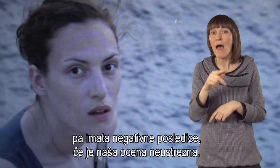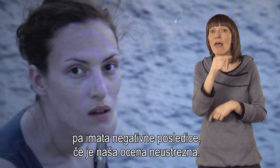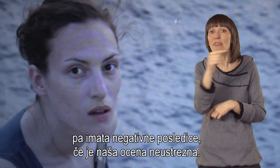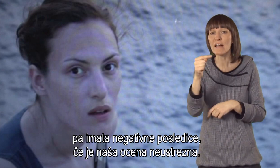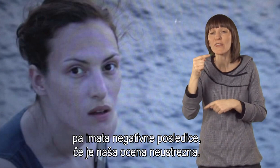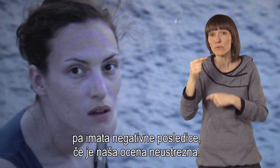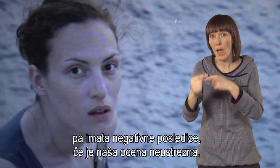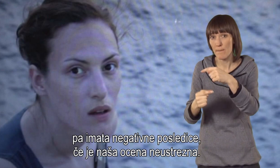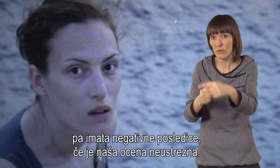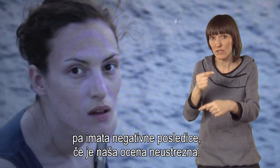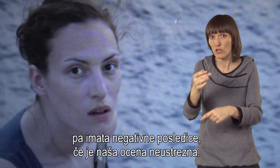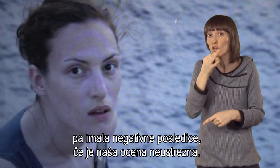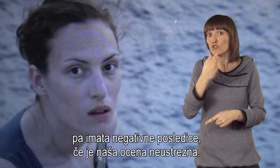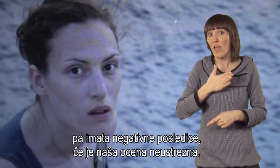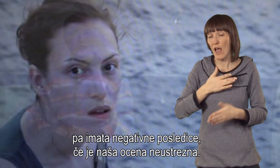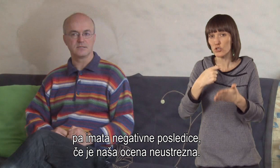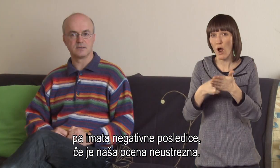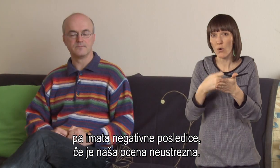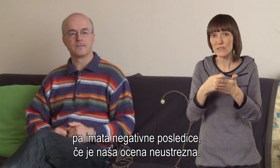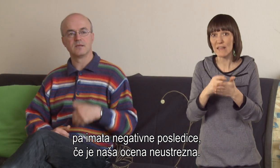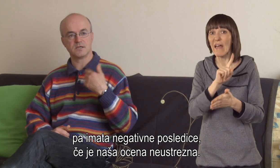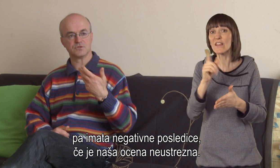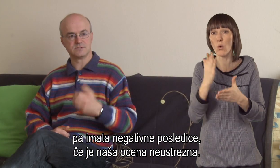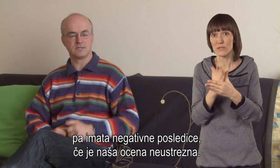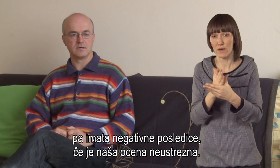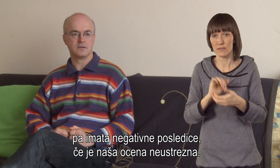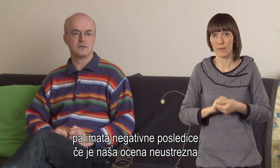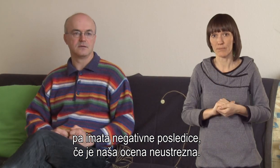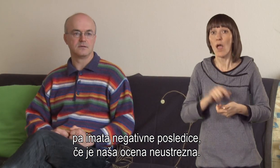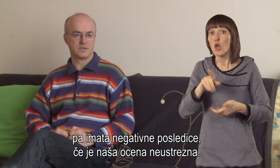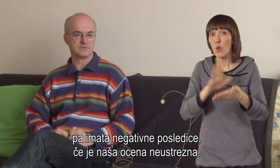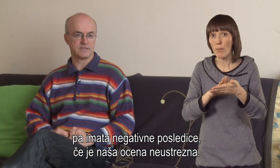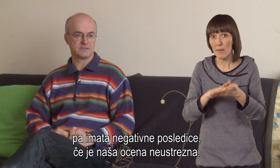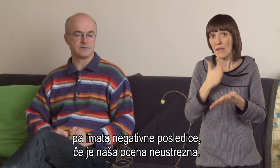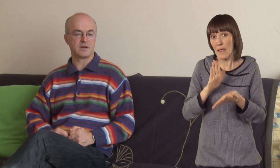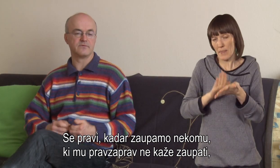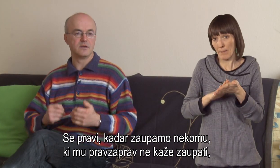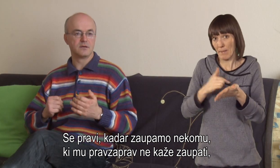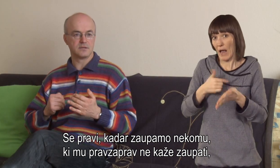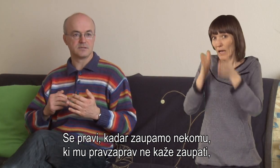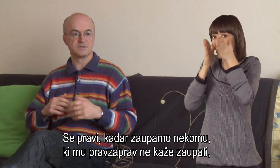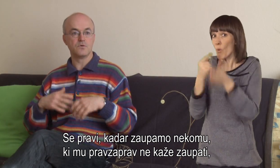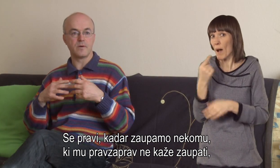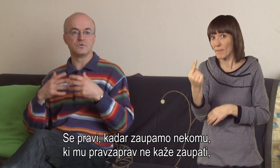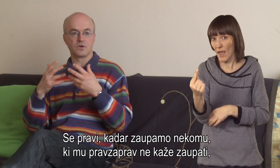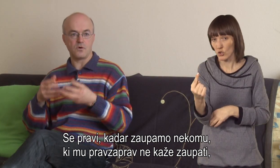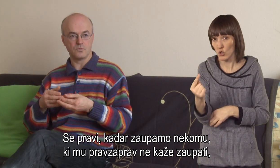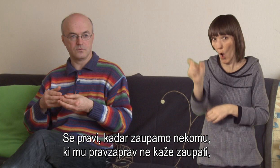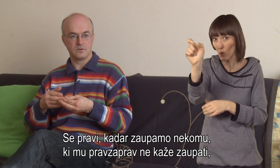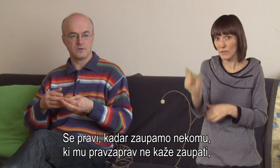imata negativne posledice, kadar je naša ocena neustrezna. Se pravi, kadar zaupamo nekomu,